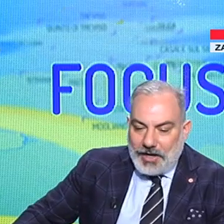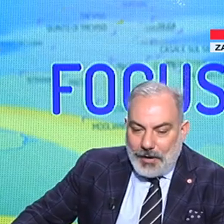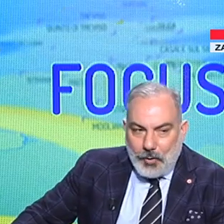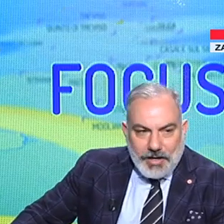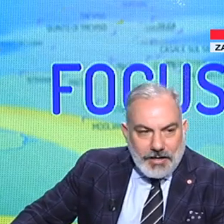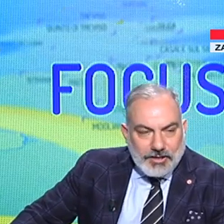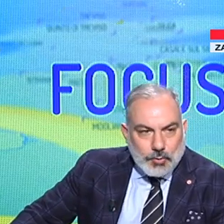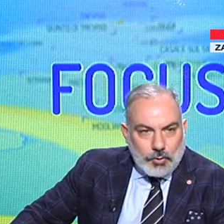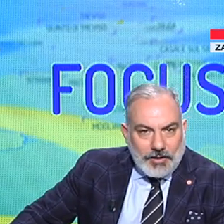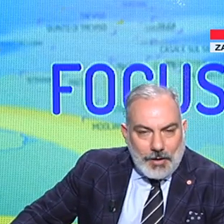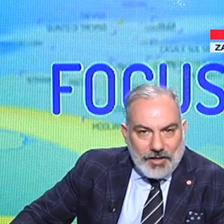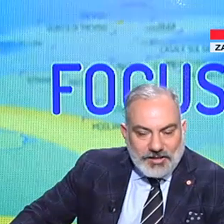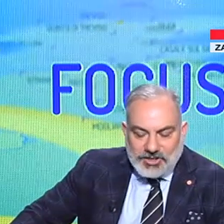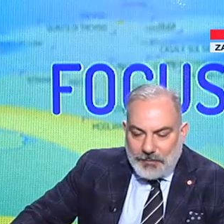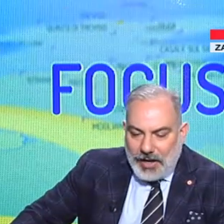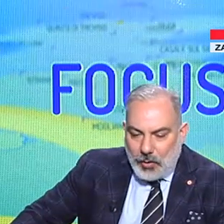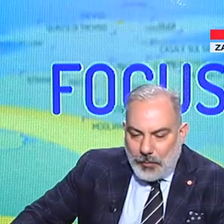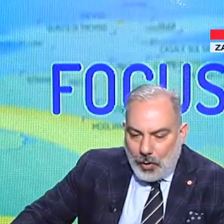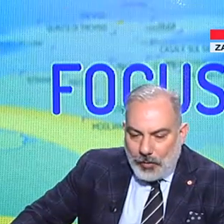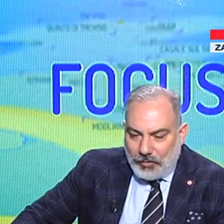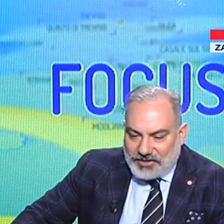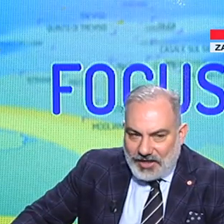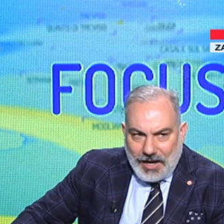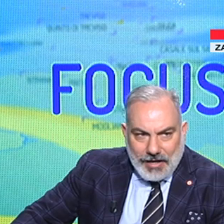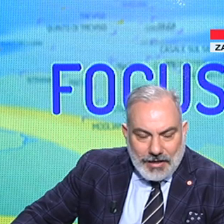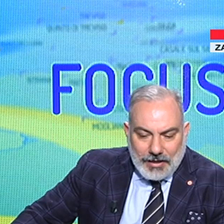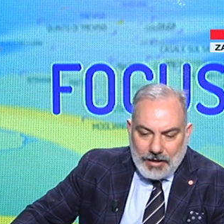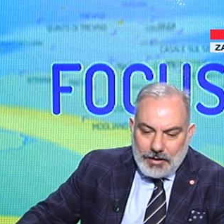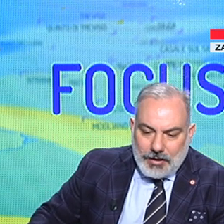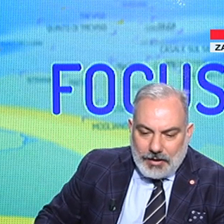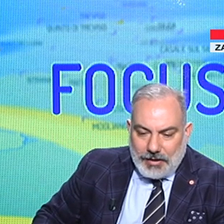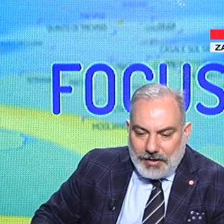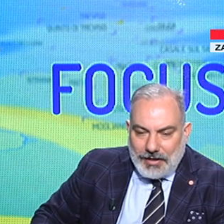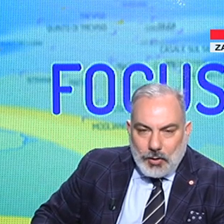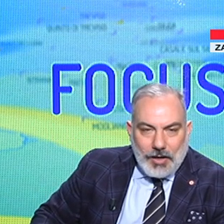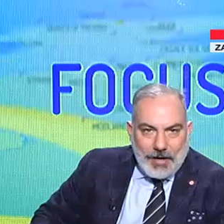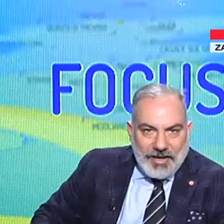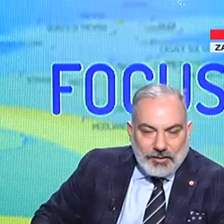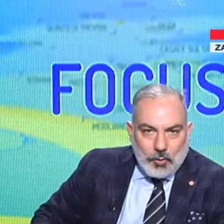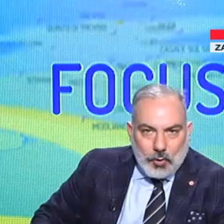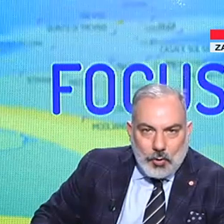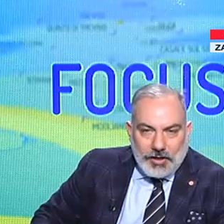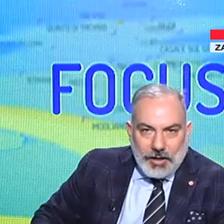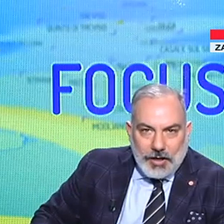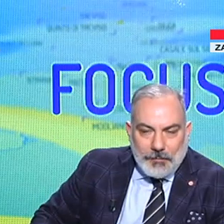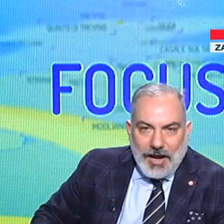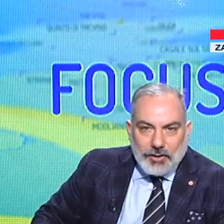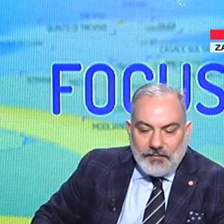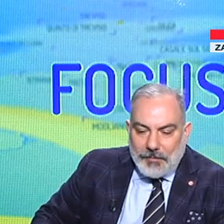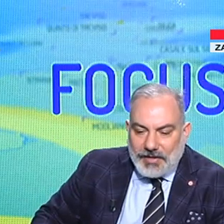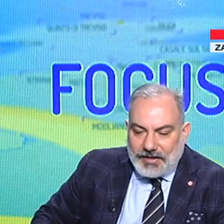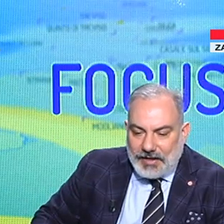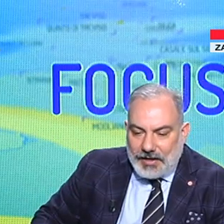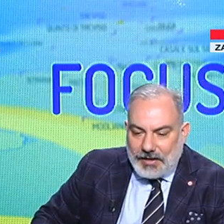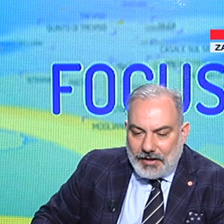noi torniamo in studio e andiamo a anticipare un po' quello che sarà il collegamento con